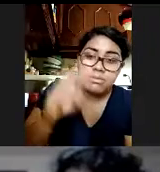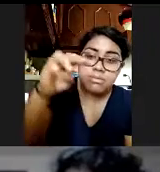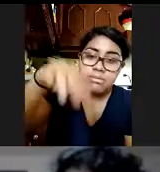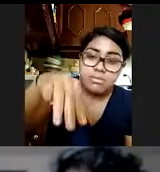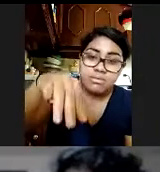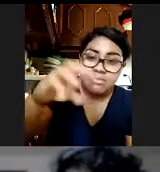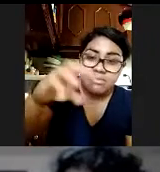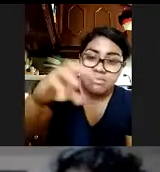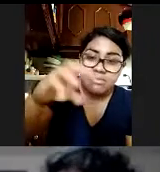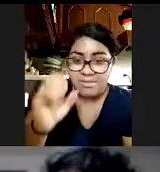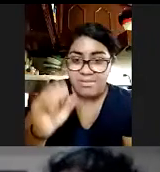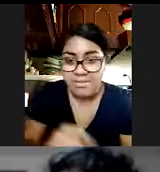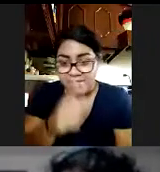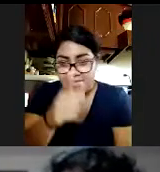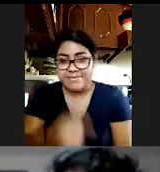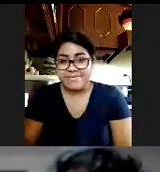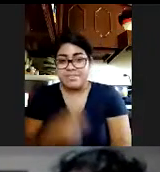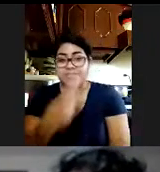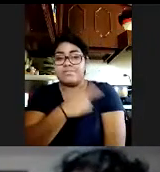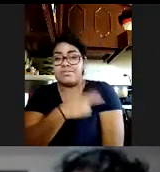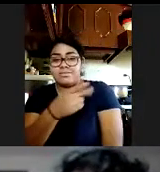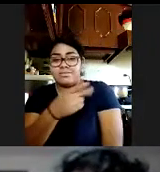Voy a apagar mi video para que no se jale tanta.